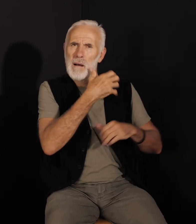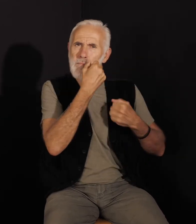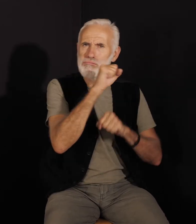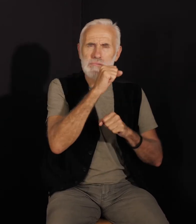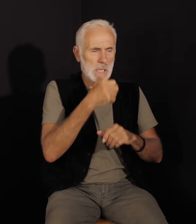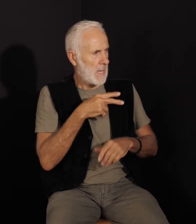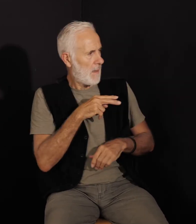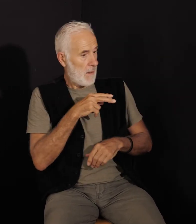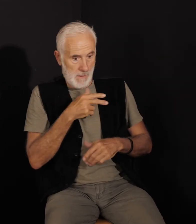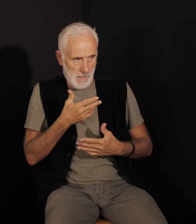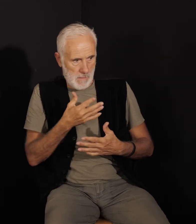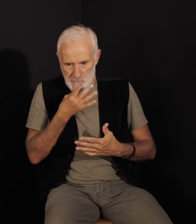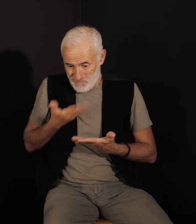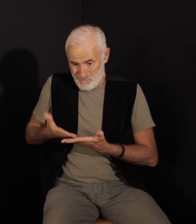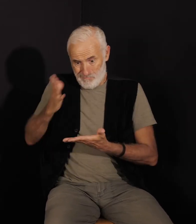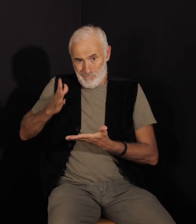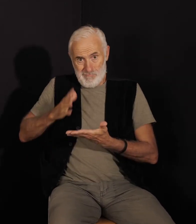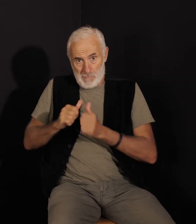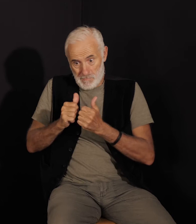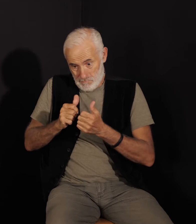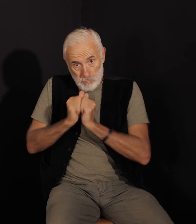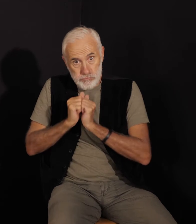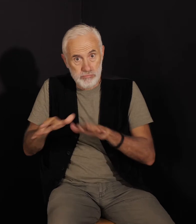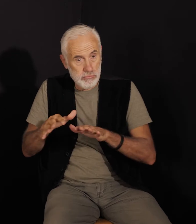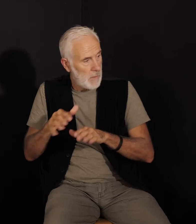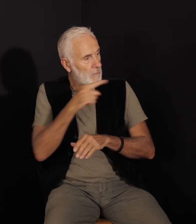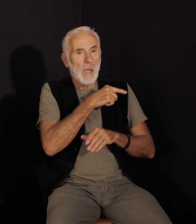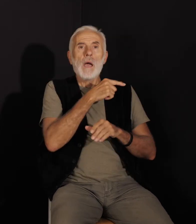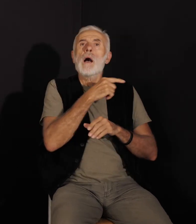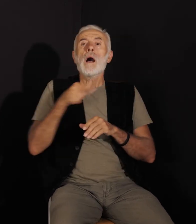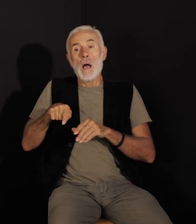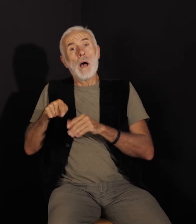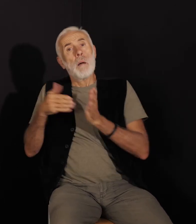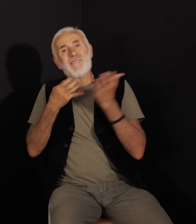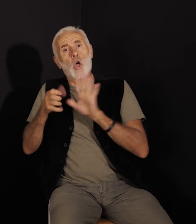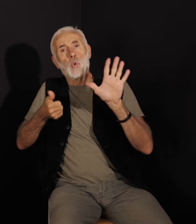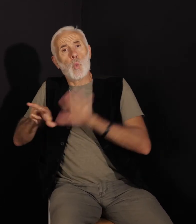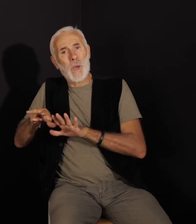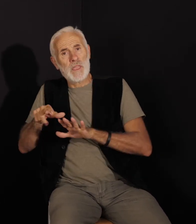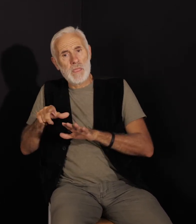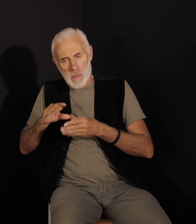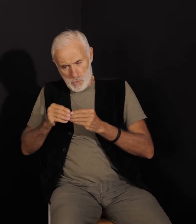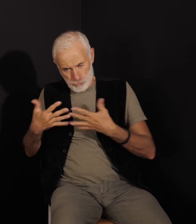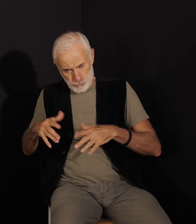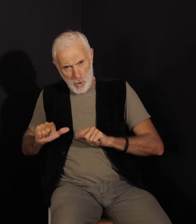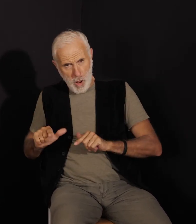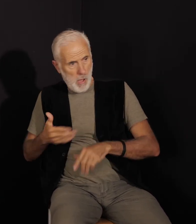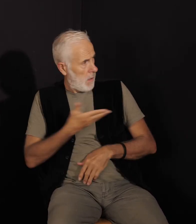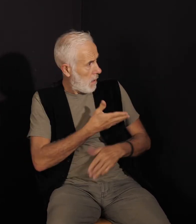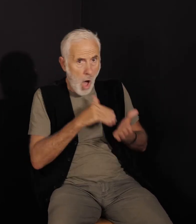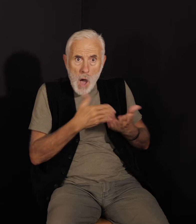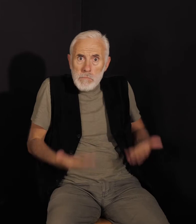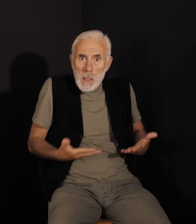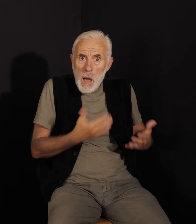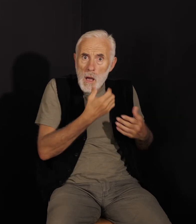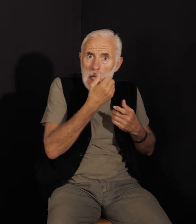choses n'ont pas tant évolué que ça. Depuis les années 68, il y avait les mêmes problèmes. Et il est important de continuer